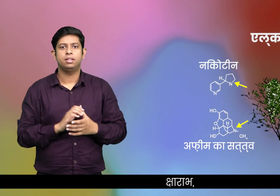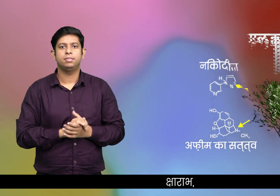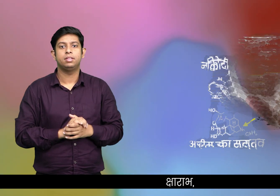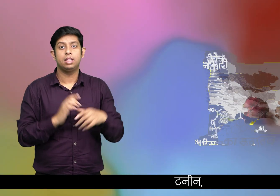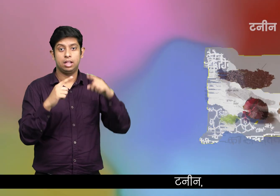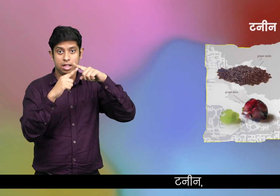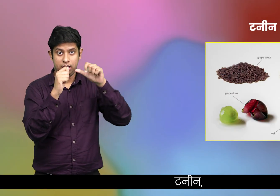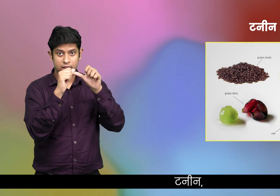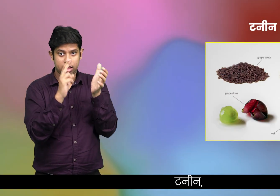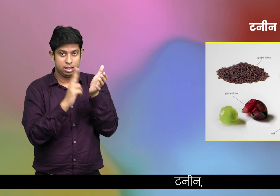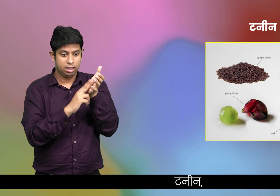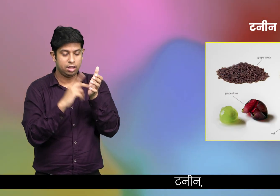टैनिन,